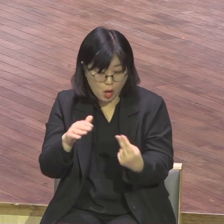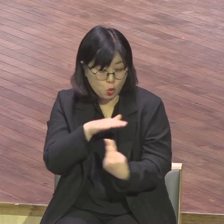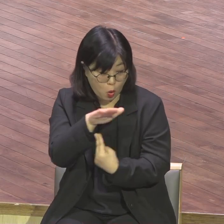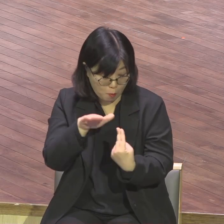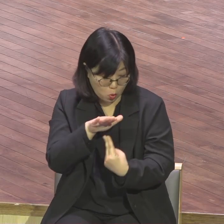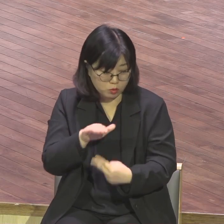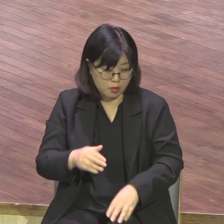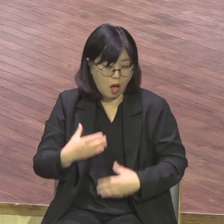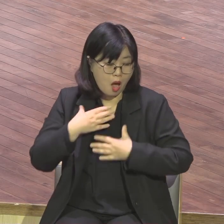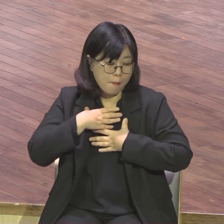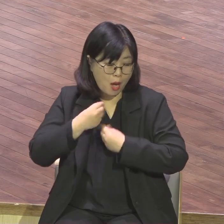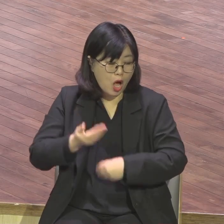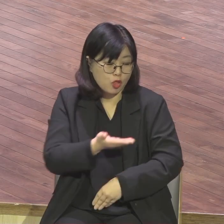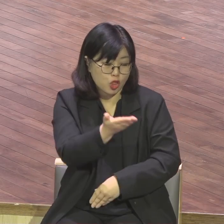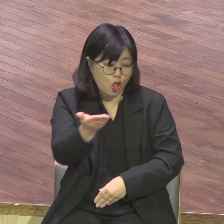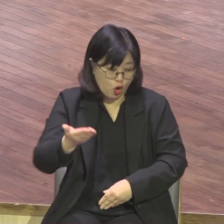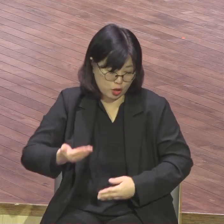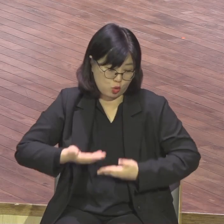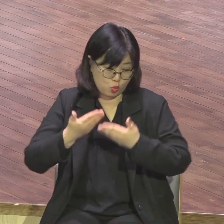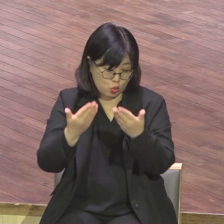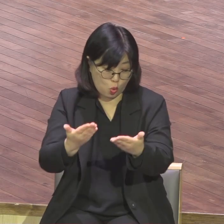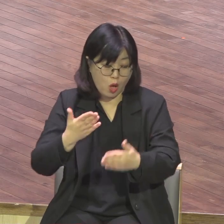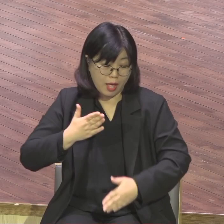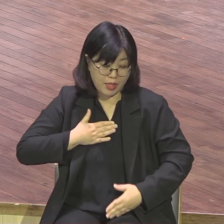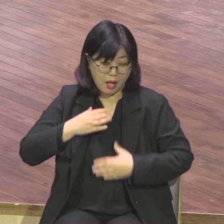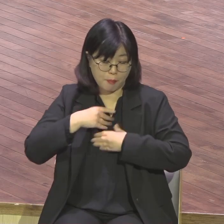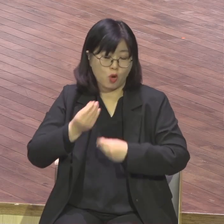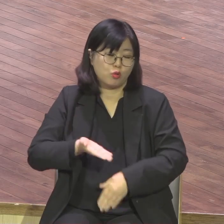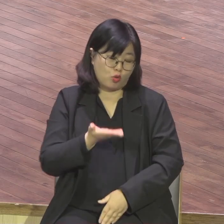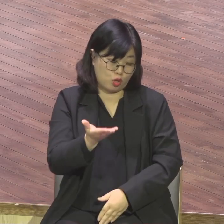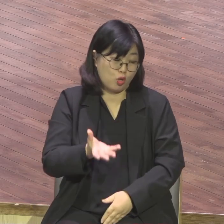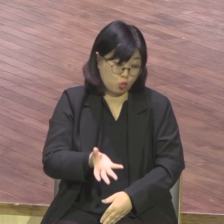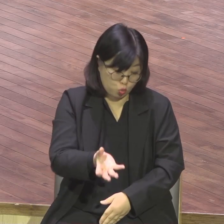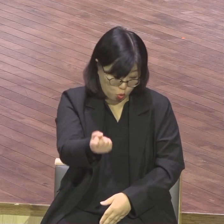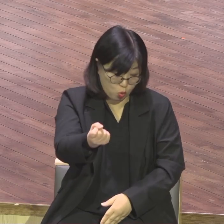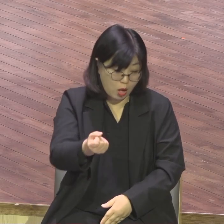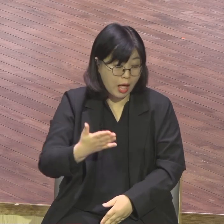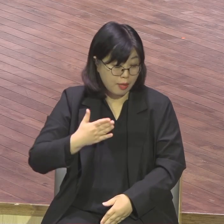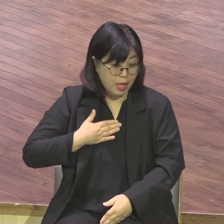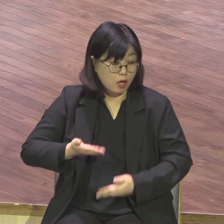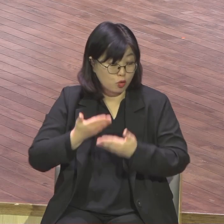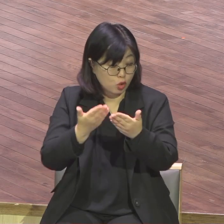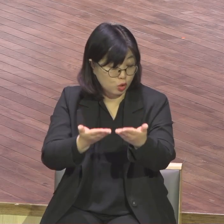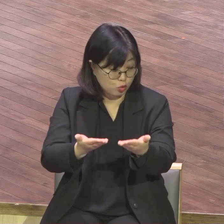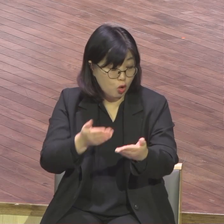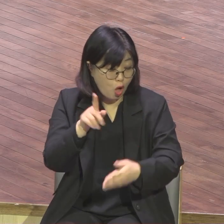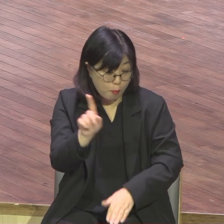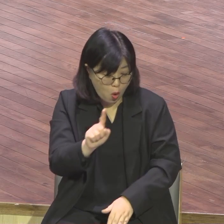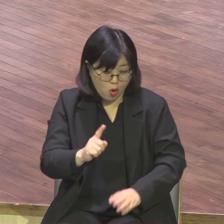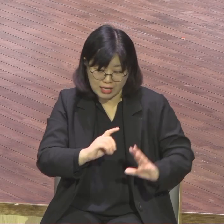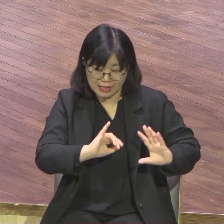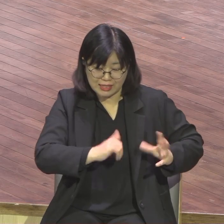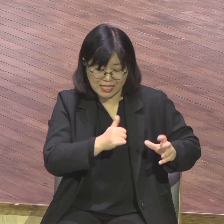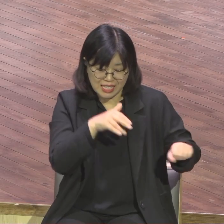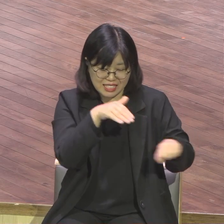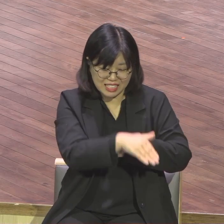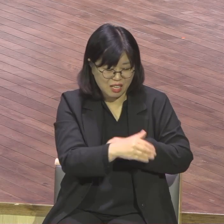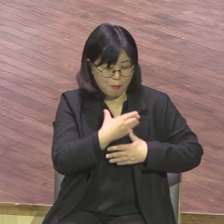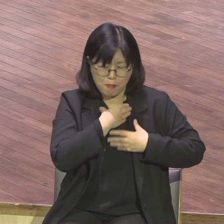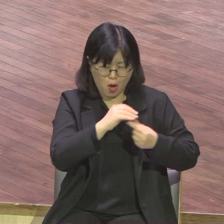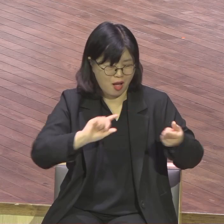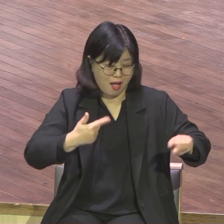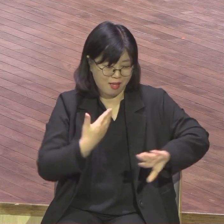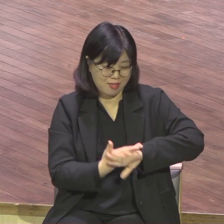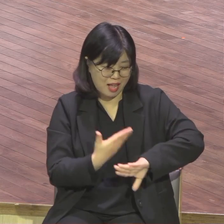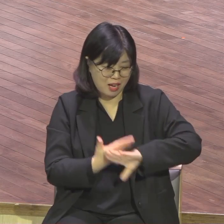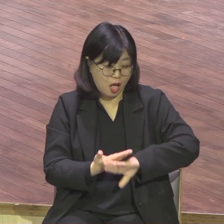너에게 끼치노니 곧 나의 평안을 너에게 주노라. 내가 너에게 주는 것은 세상에 주는 것 같지 아니하니라. 너희는